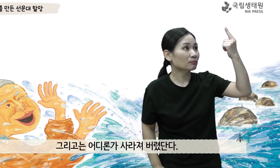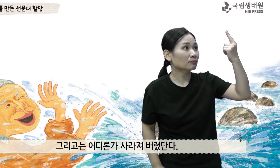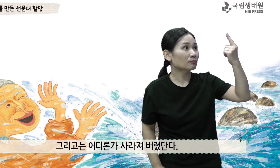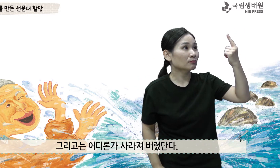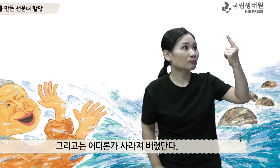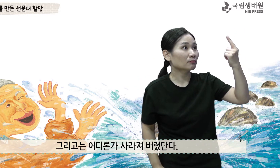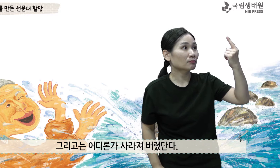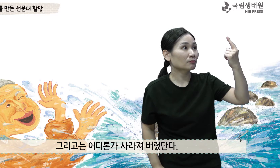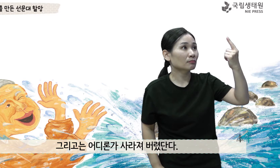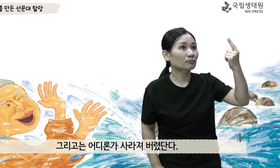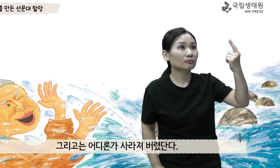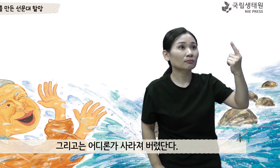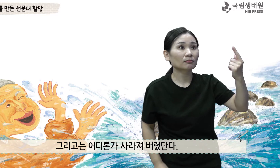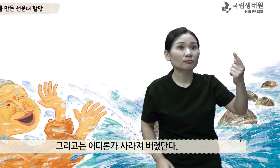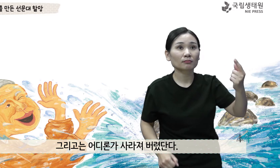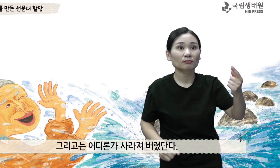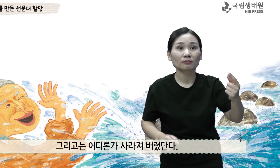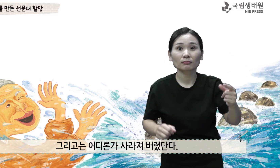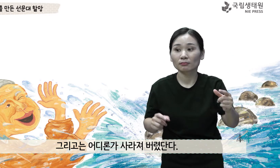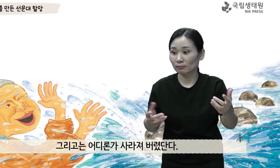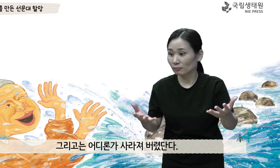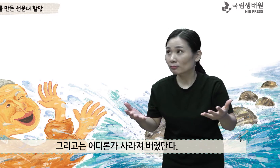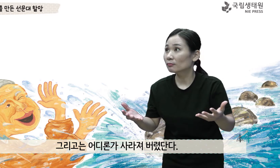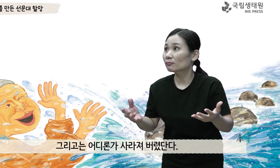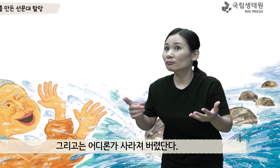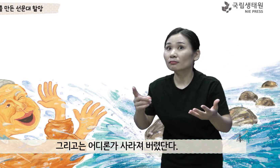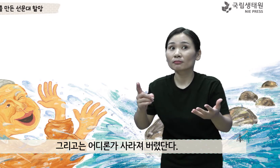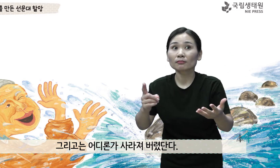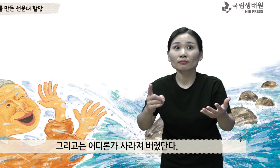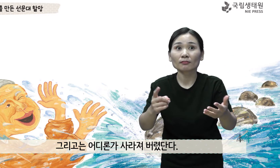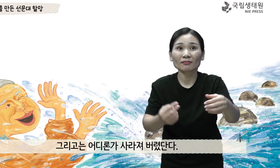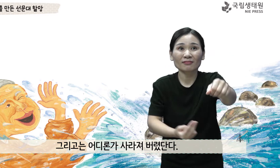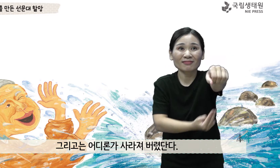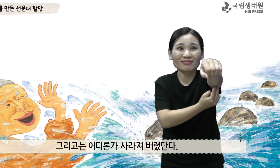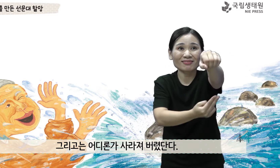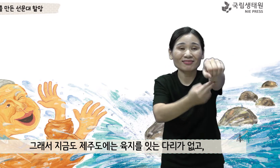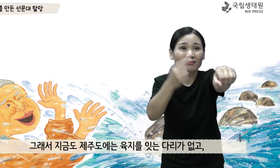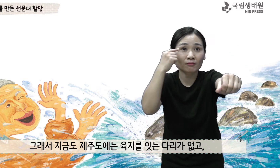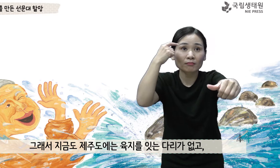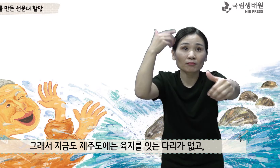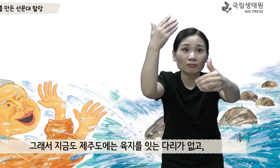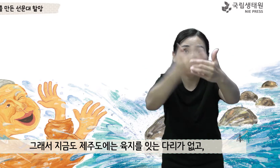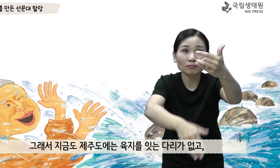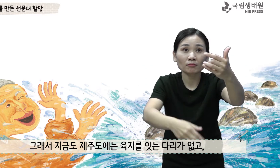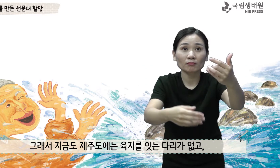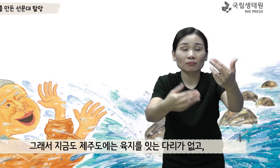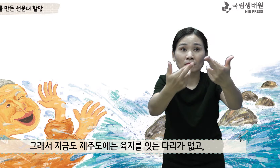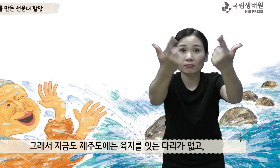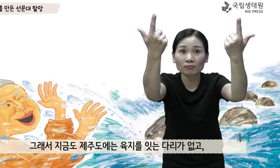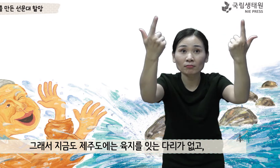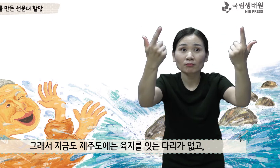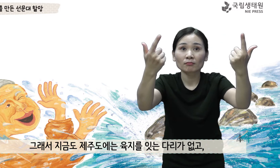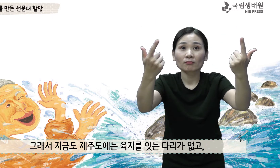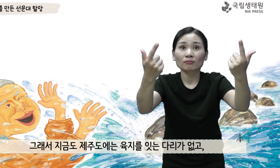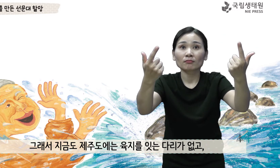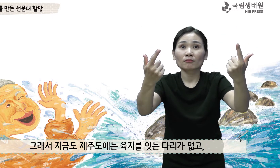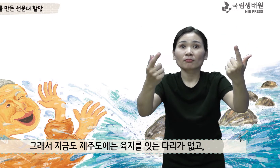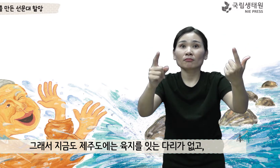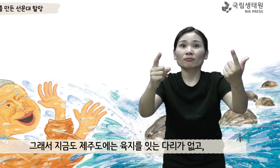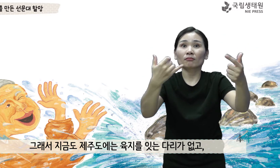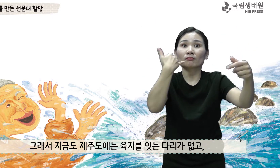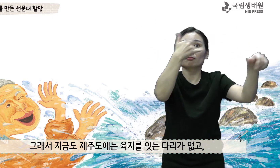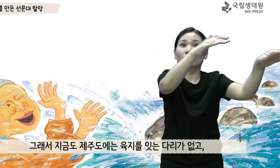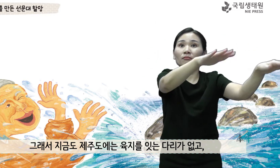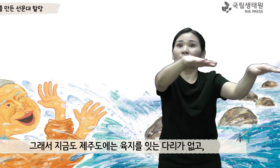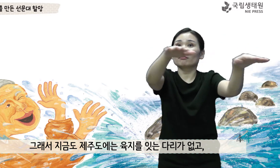그리고는 어디론가 사라져버렸단다. 그래서 지금도 제주도에는 육지를